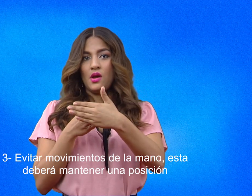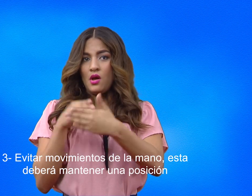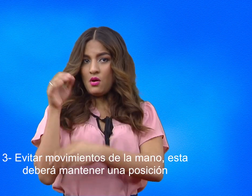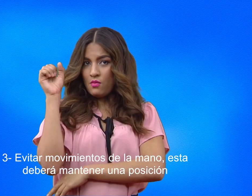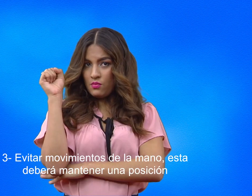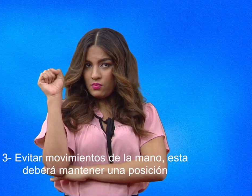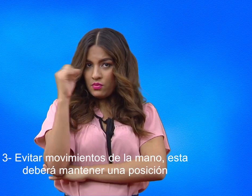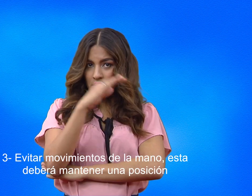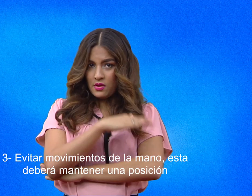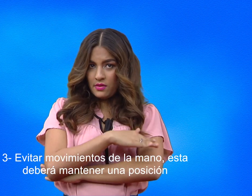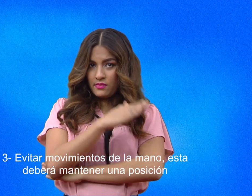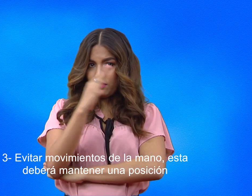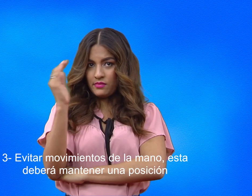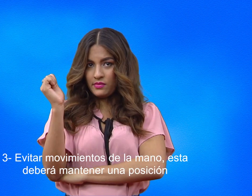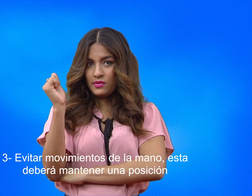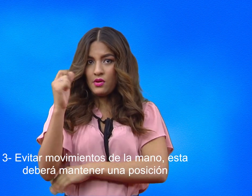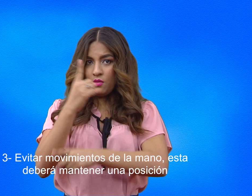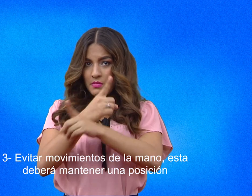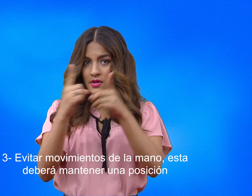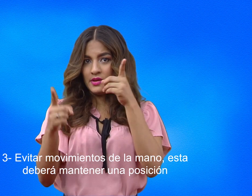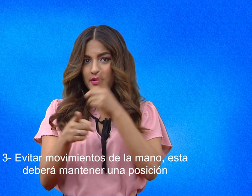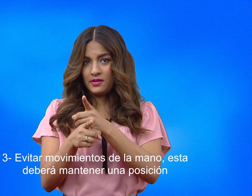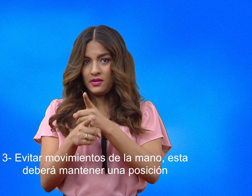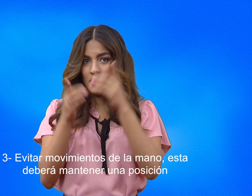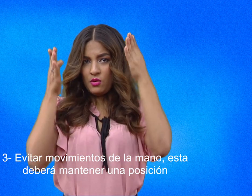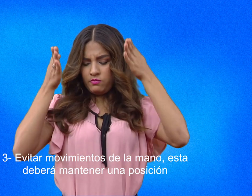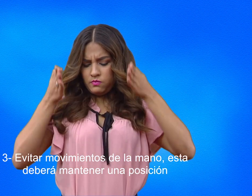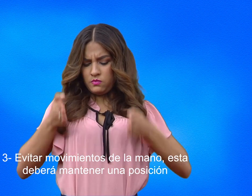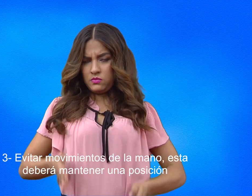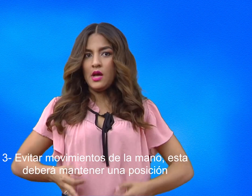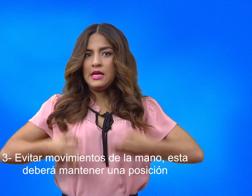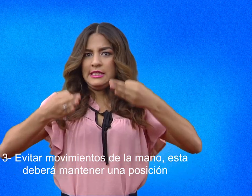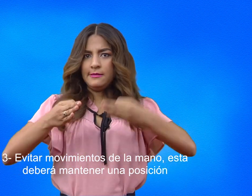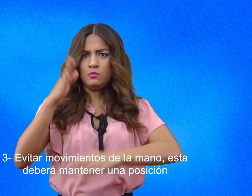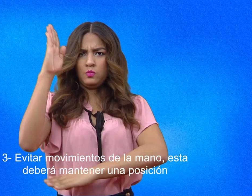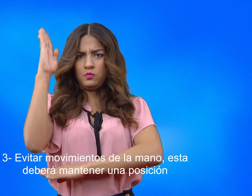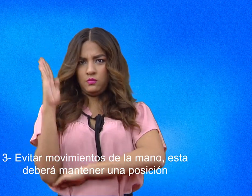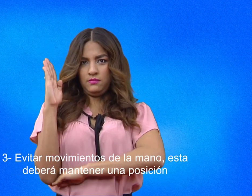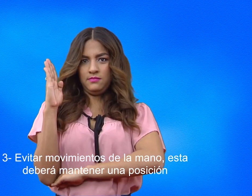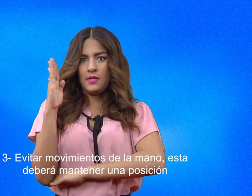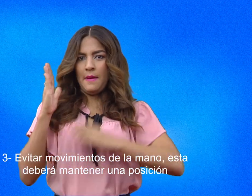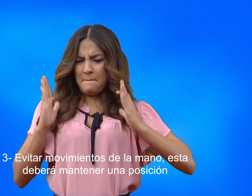Evitar movimiento de la mano. Deberá mantener posición.